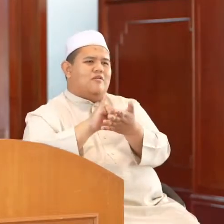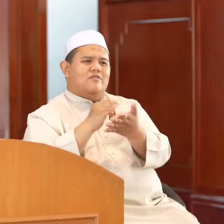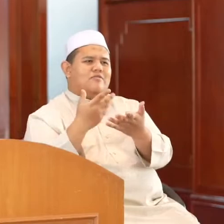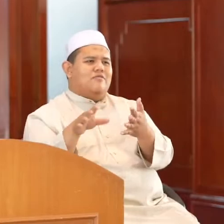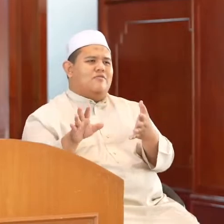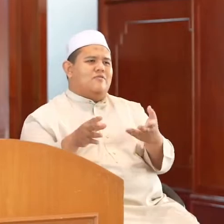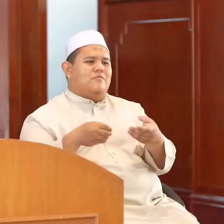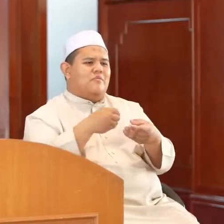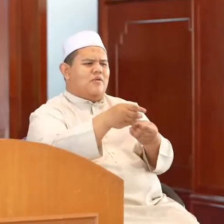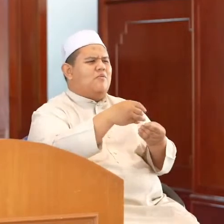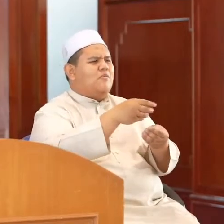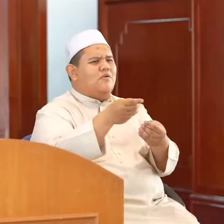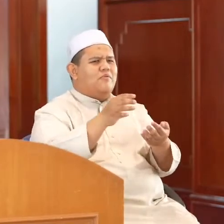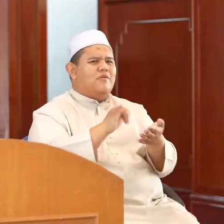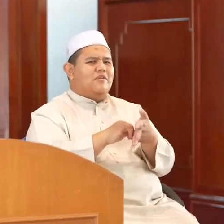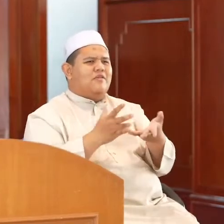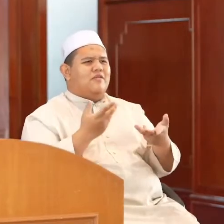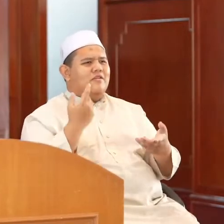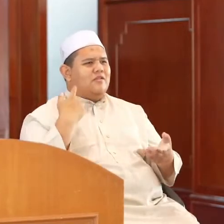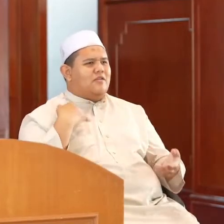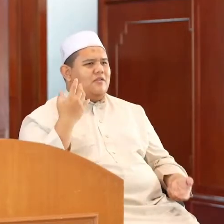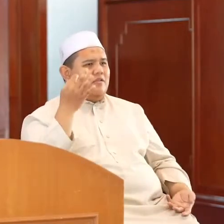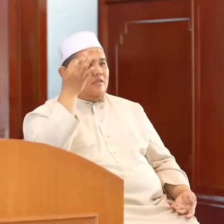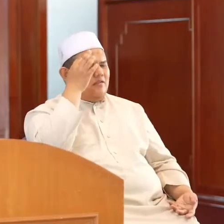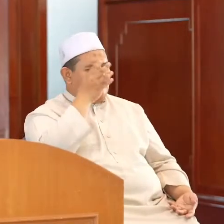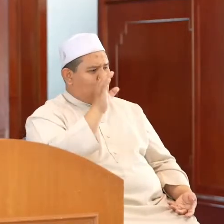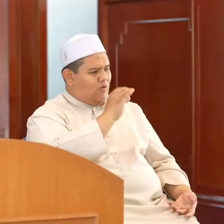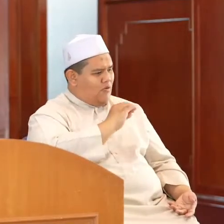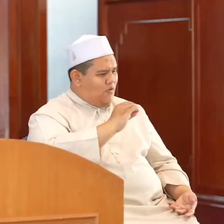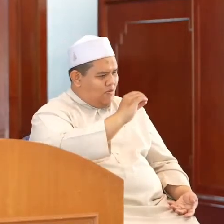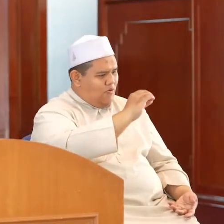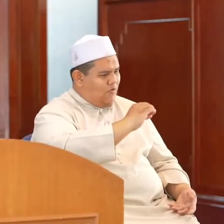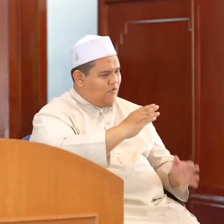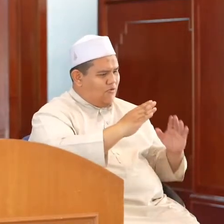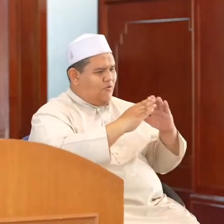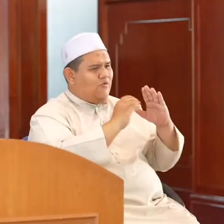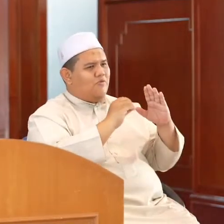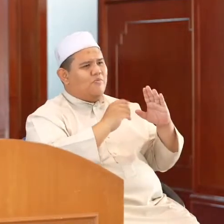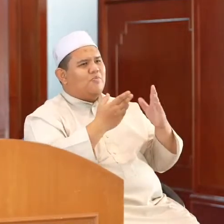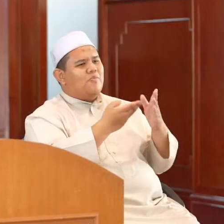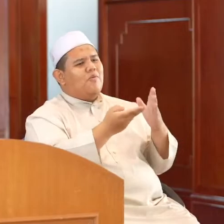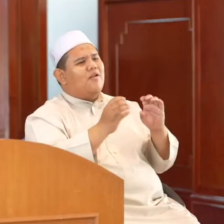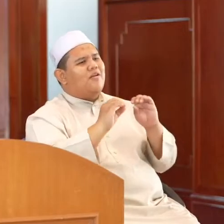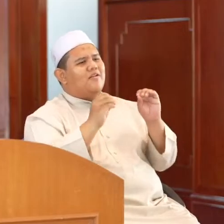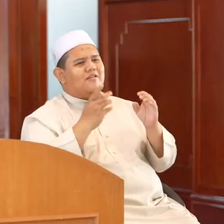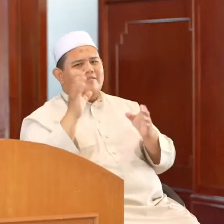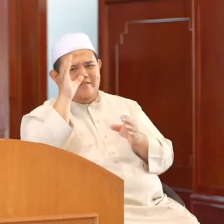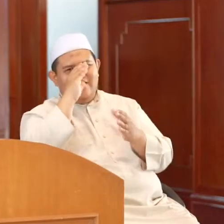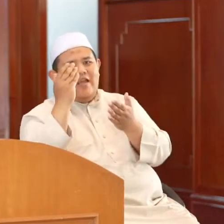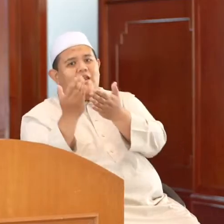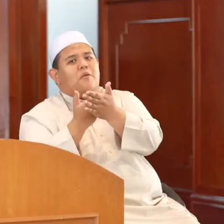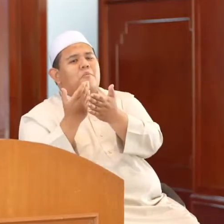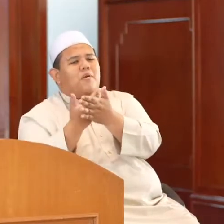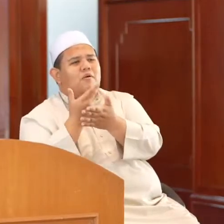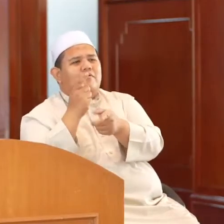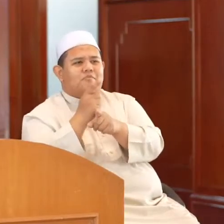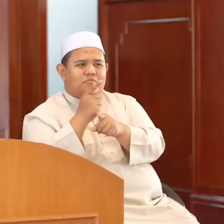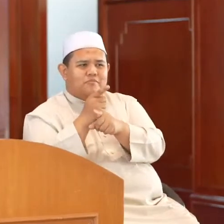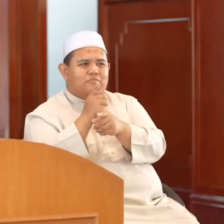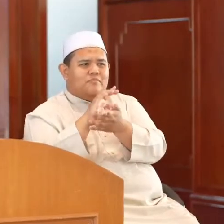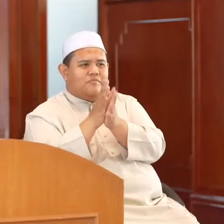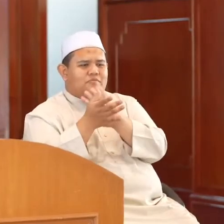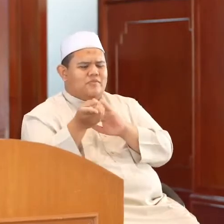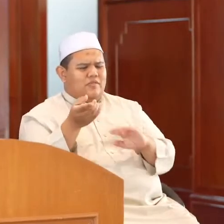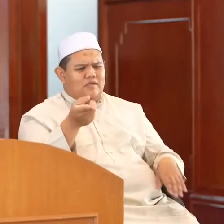Beri ke adik, beri ke ni. Balik rumah apa kosong. Cewek lain yang pula. Memang betul pun. Jadi